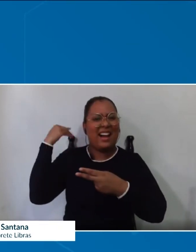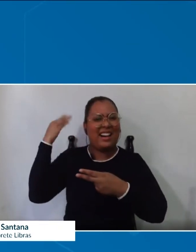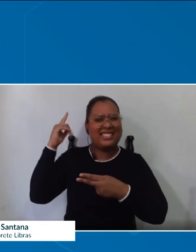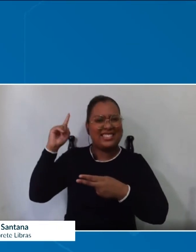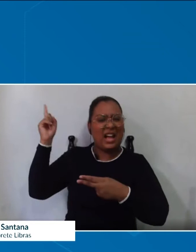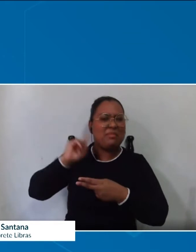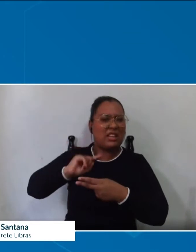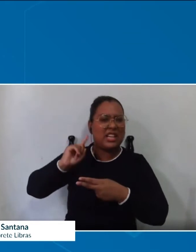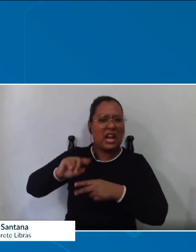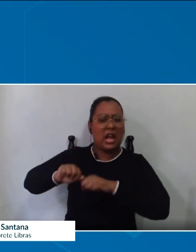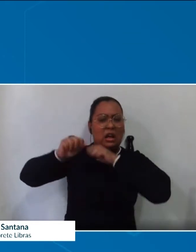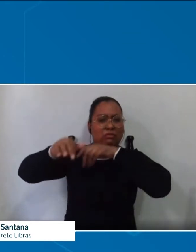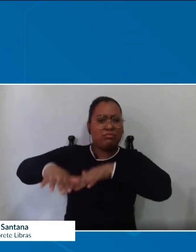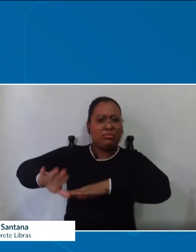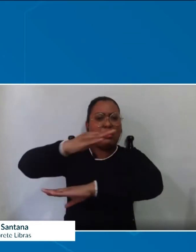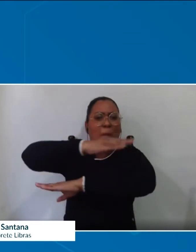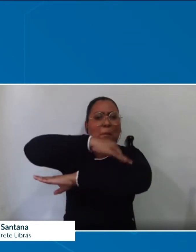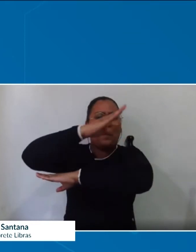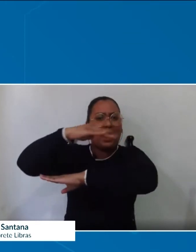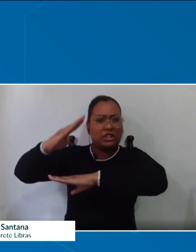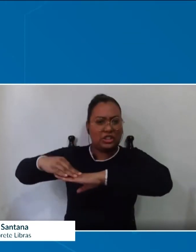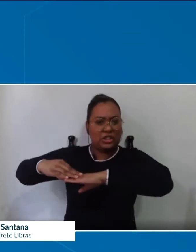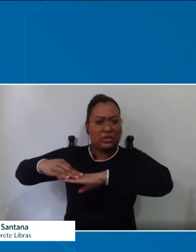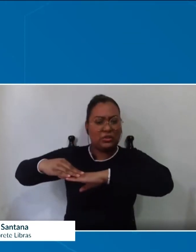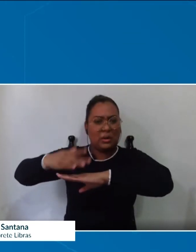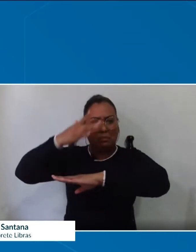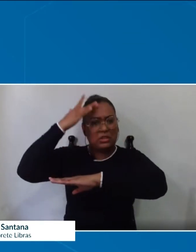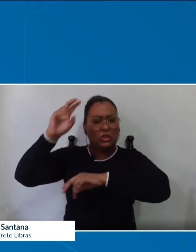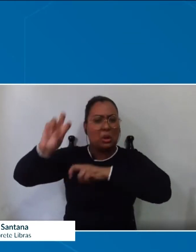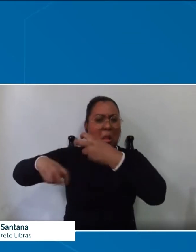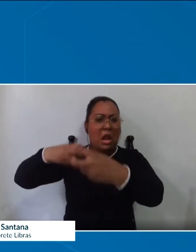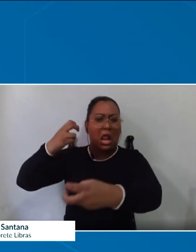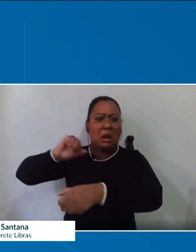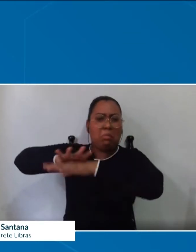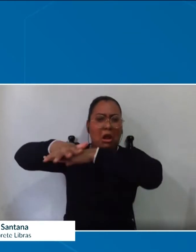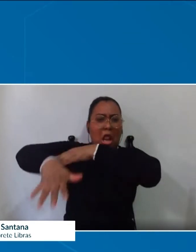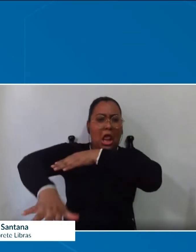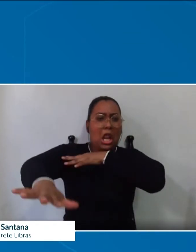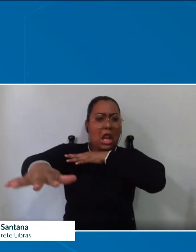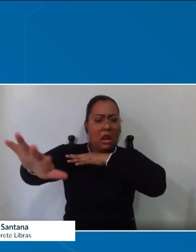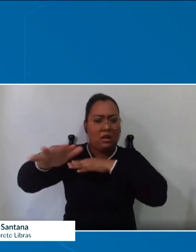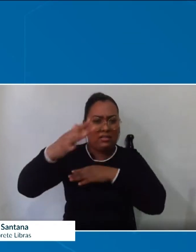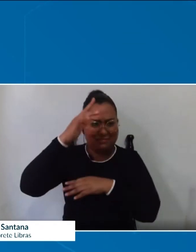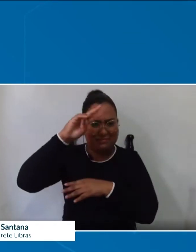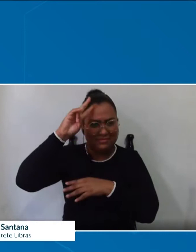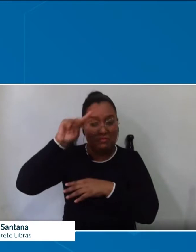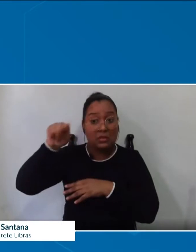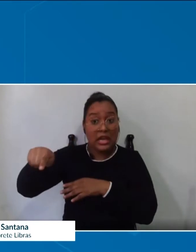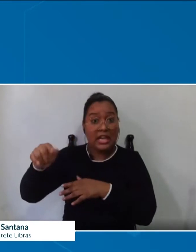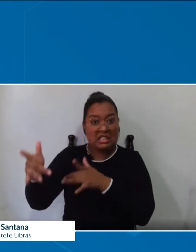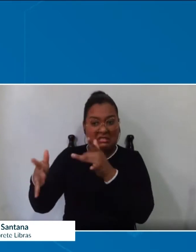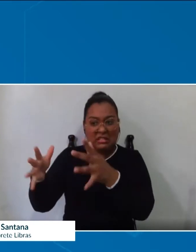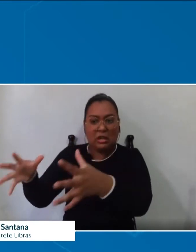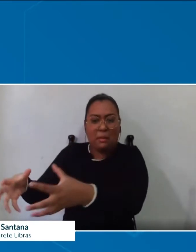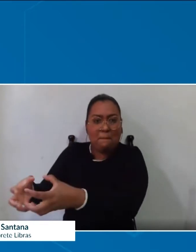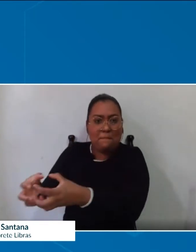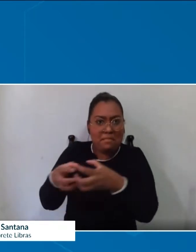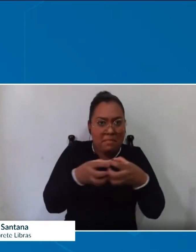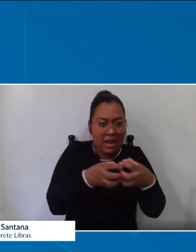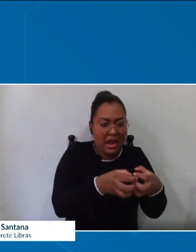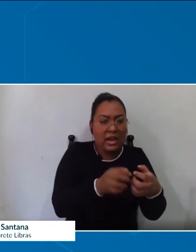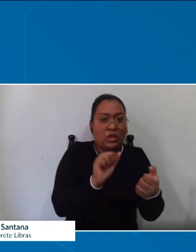de barragem lá de Brumadinho, que matou uma quantidade muito grande de pessoas, né? Nós poderíamos ter tudo isso